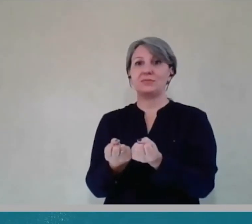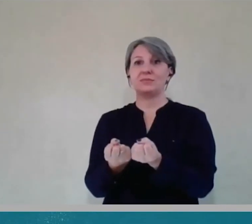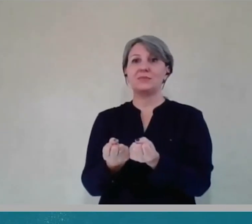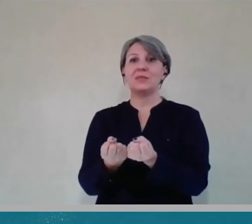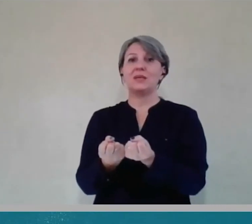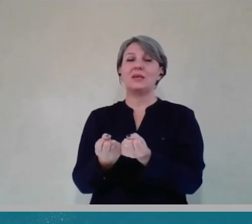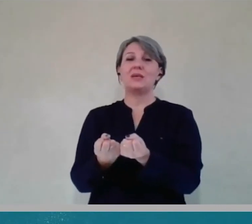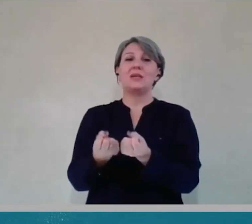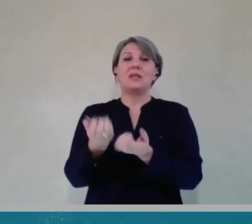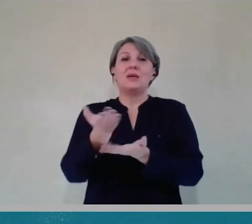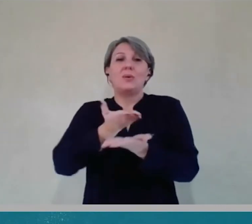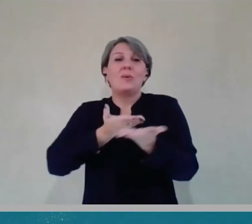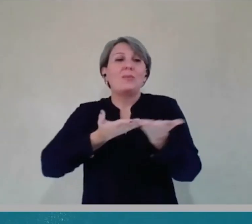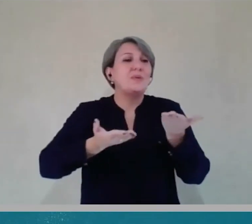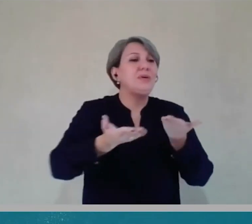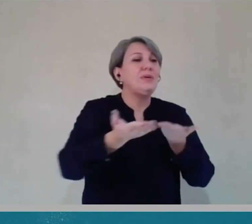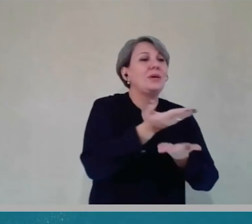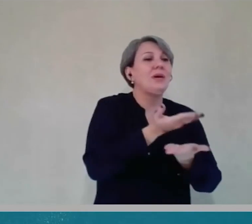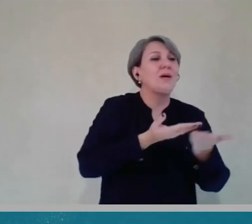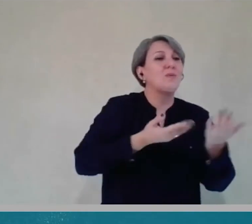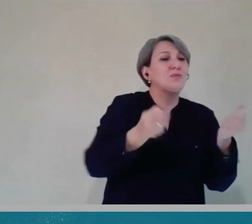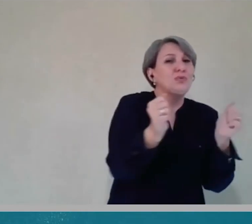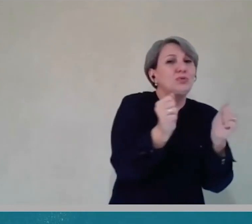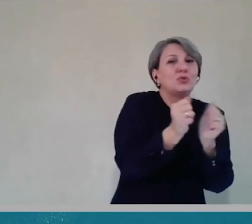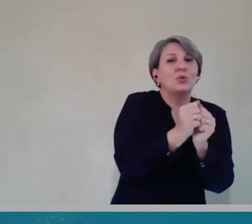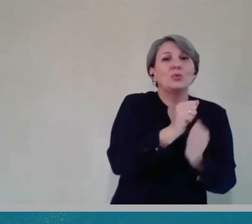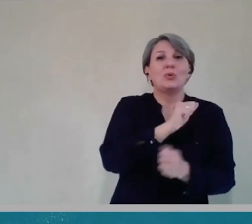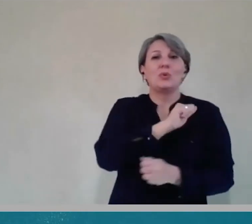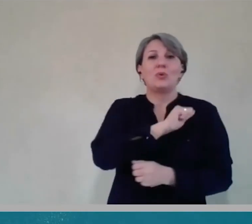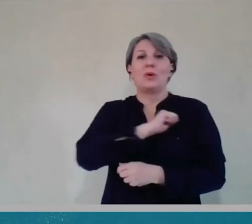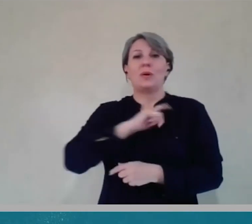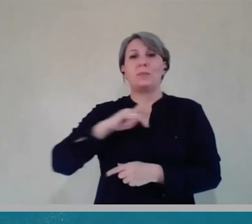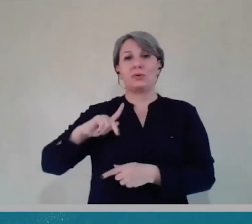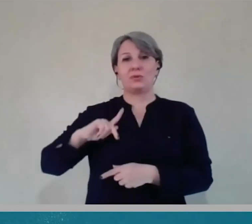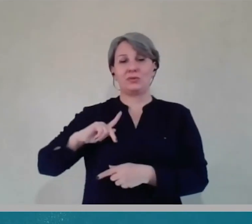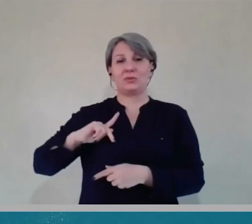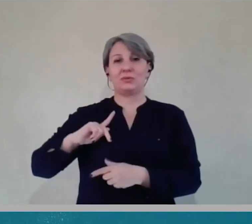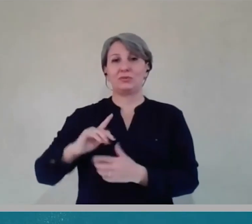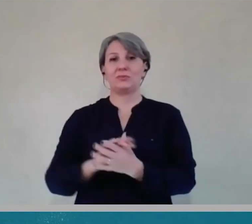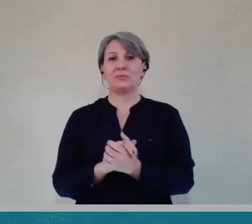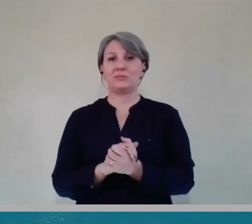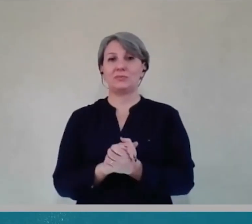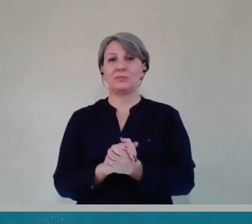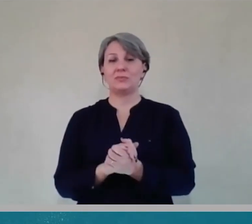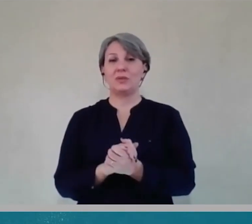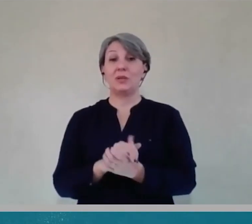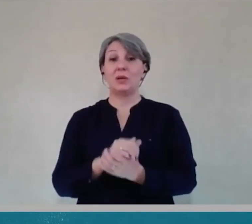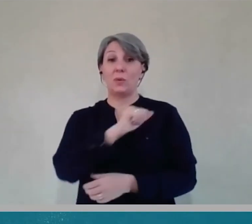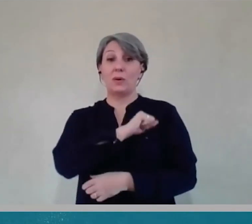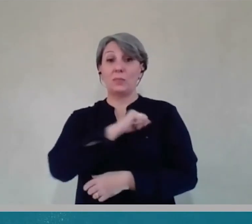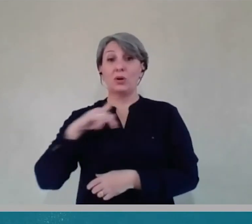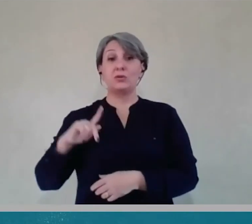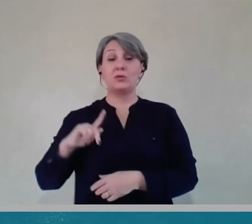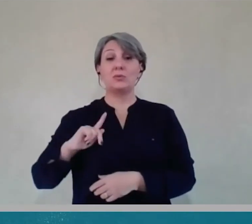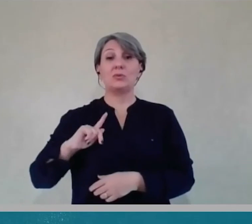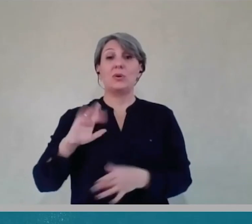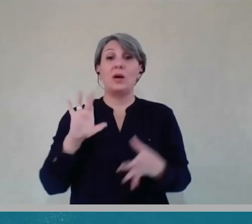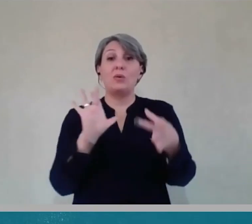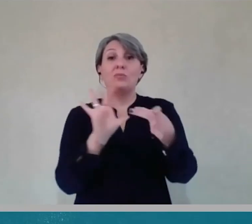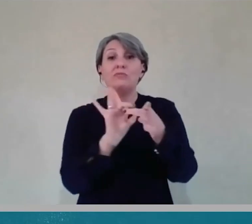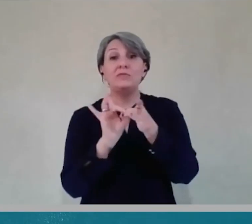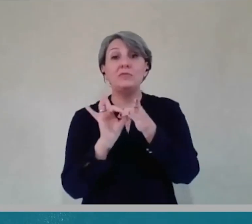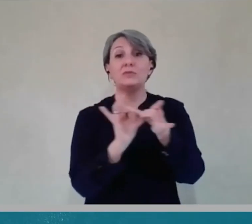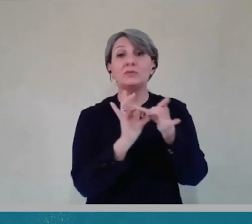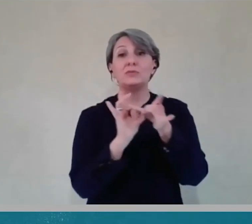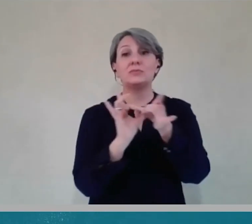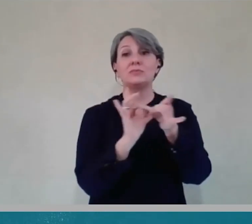apóstolo, na verdade está tendo comunhão, o apóstolo é um vínculo, o apóstolo é um ponto de conexão,